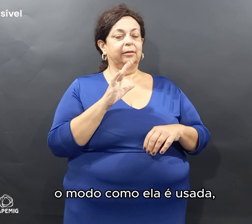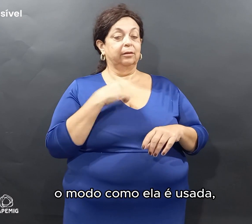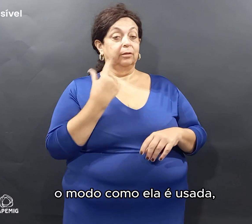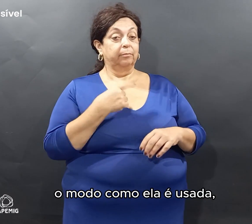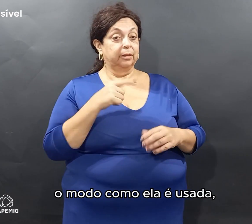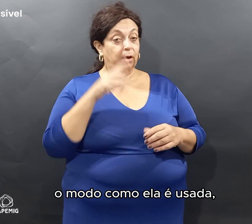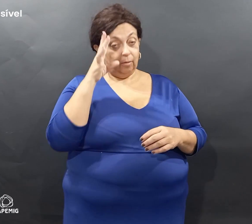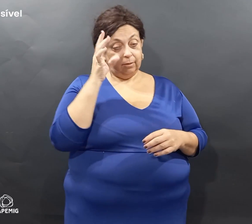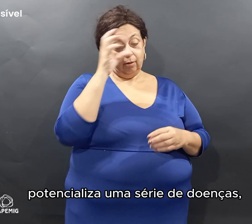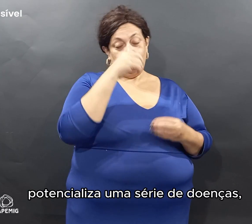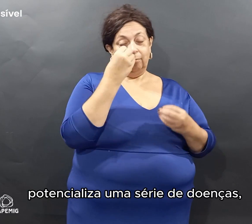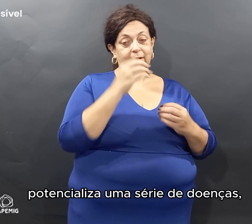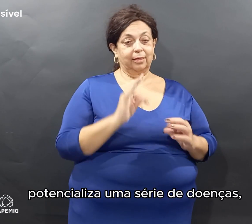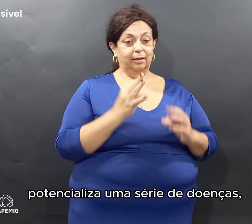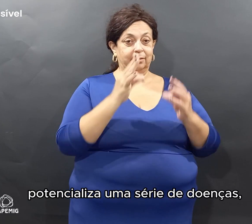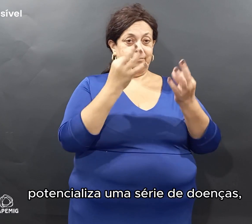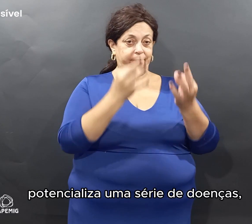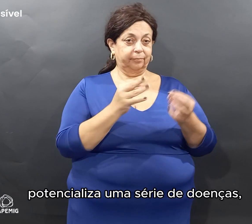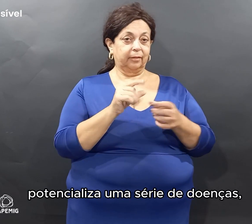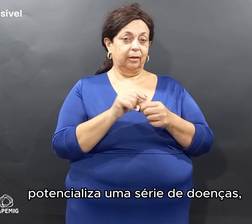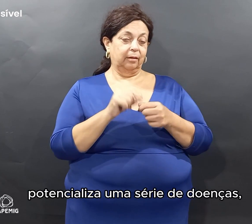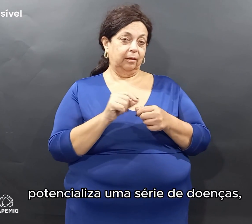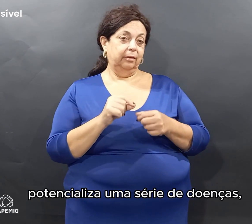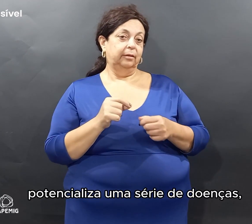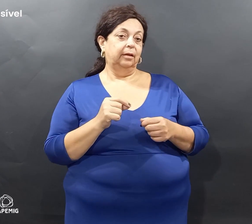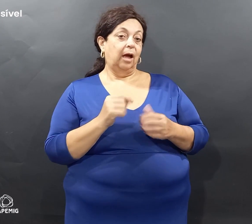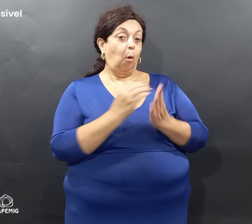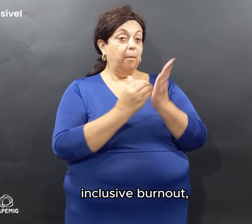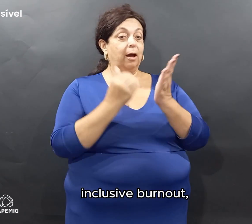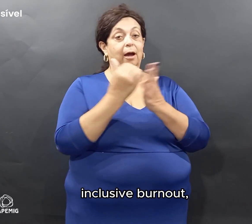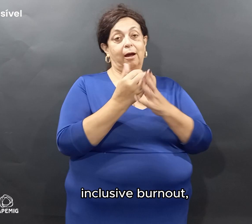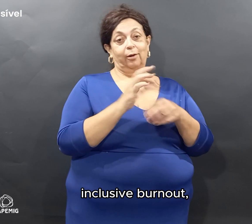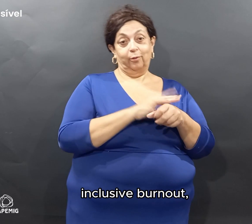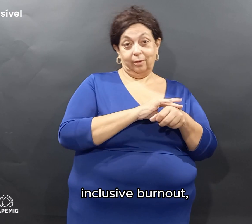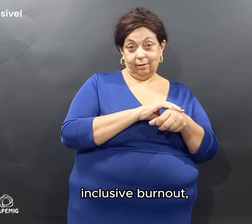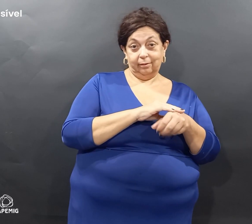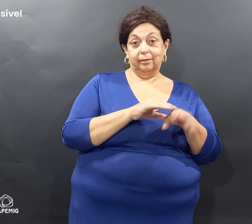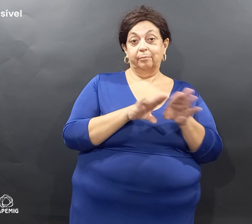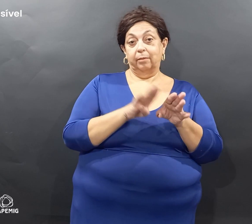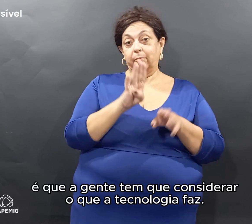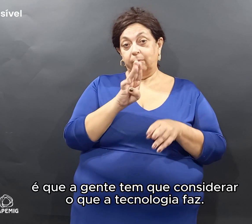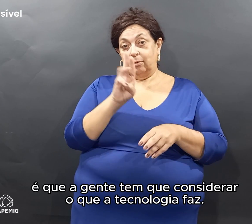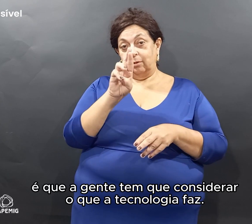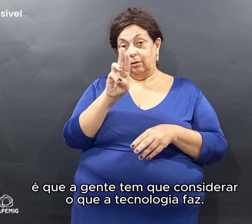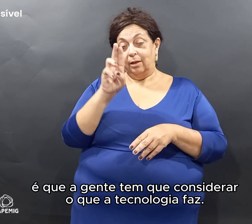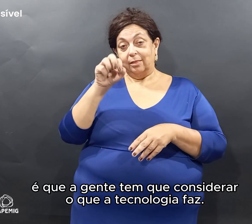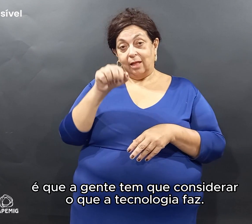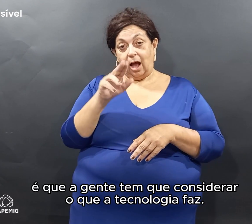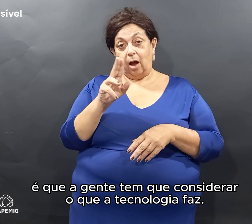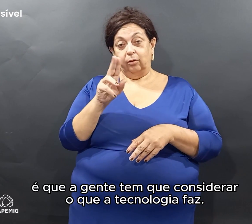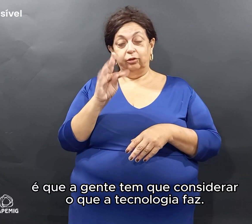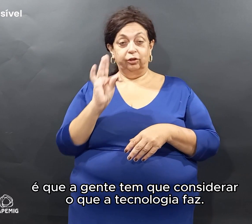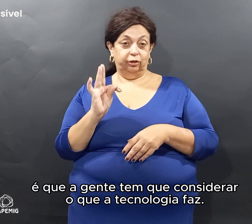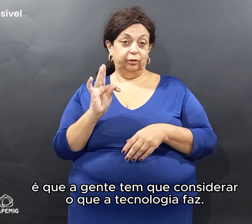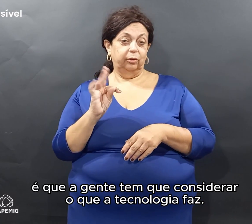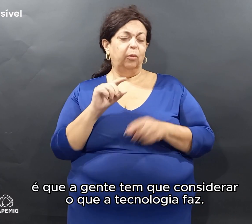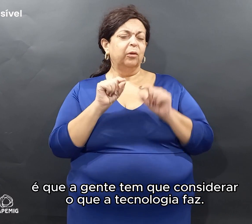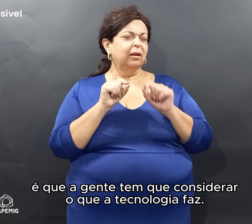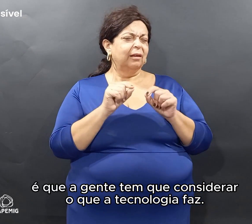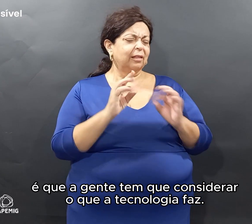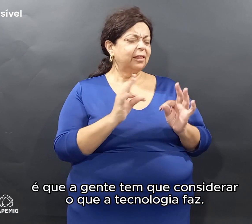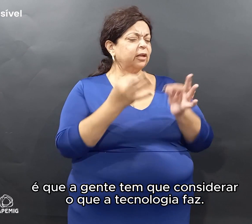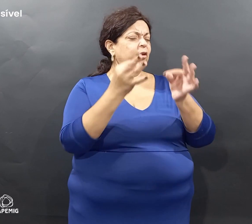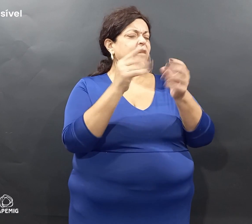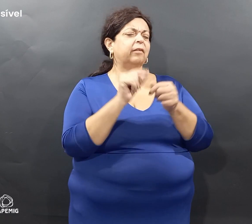como ela é usada, potencializa uma série de doenças, inclusive burnout, é que a gente tem que considerar o que a